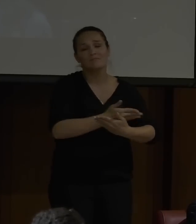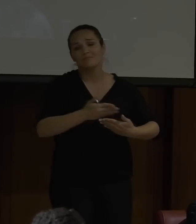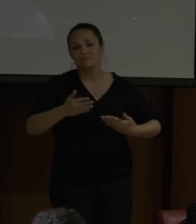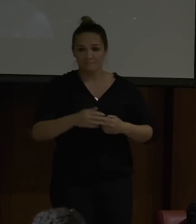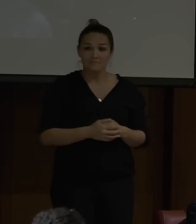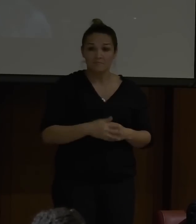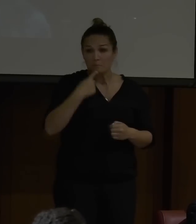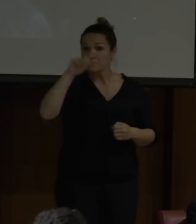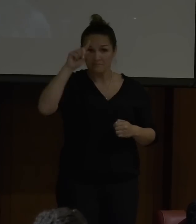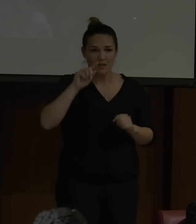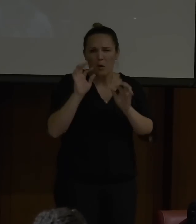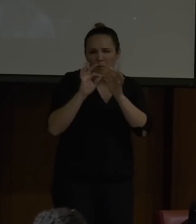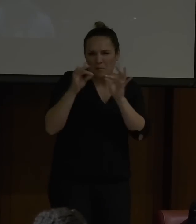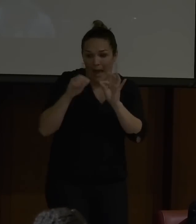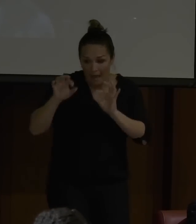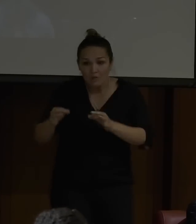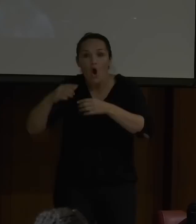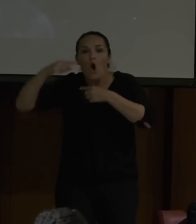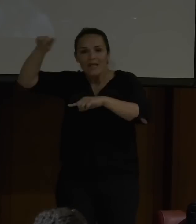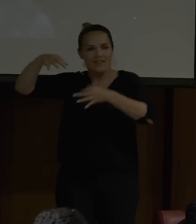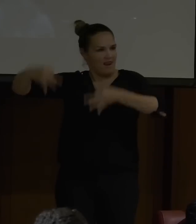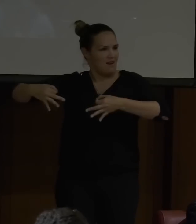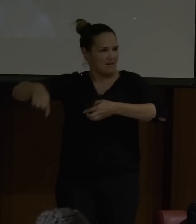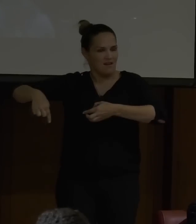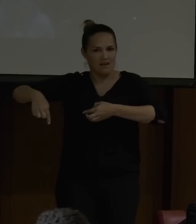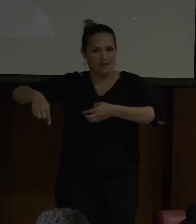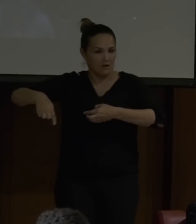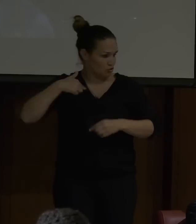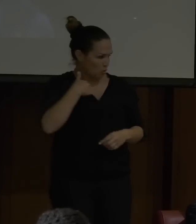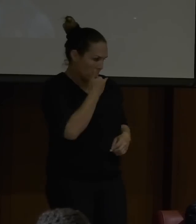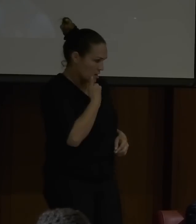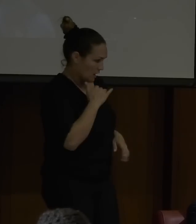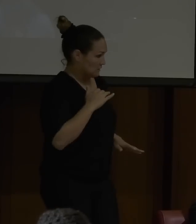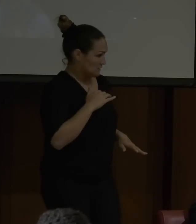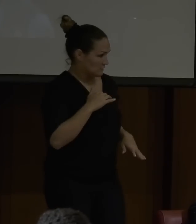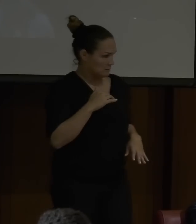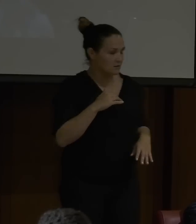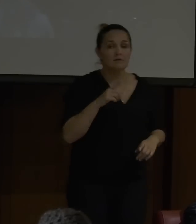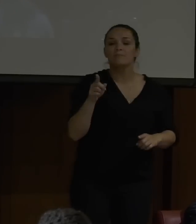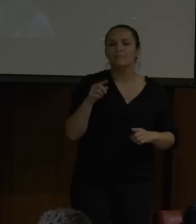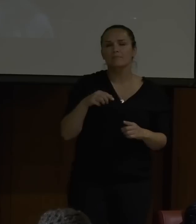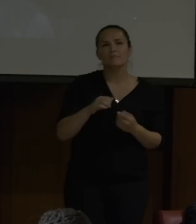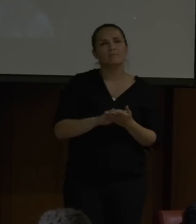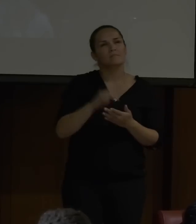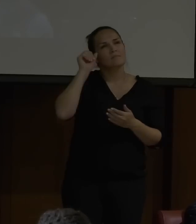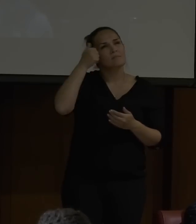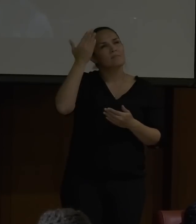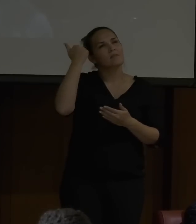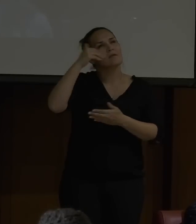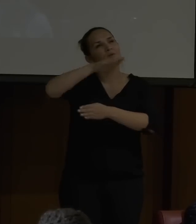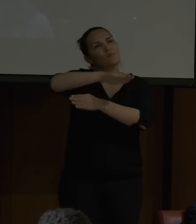permanece inédita. Le voy a dar un fragmento, un versito. Ya que yo me equivoqué. Sí. Una tarde pensativo